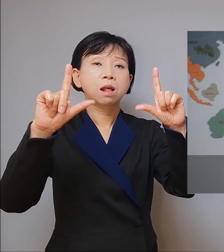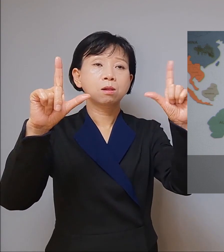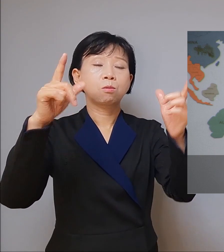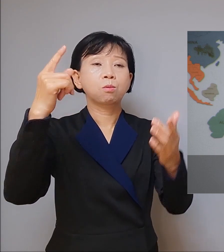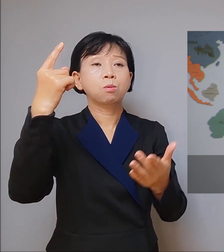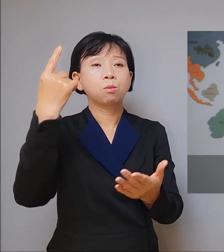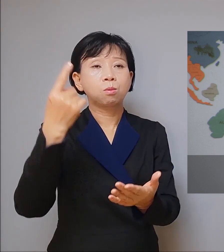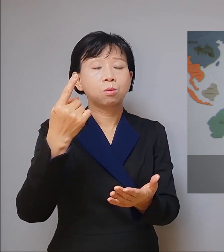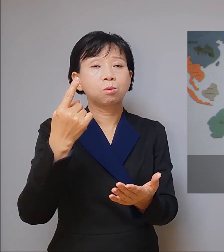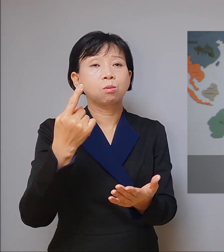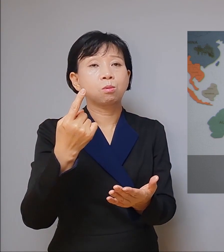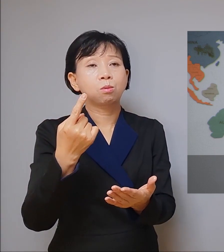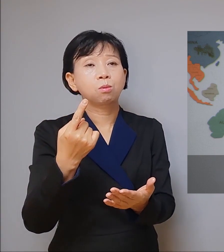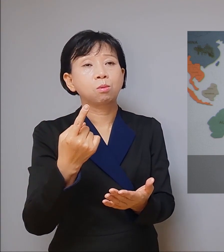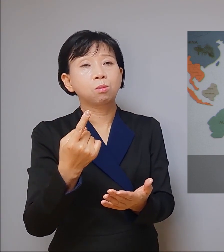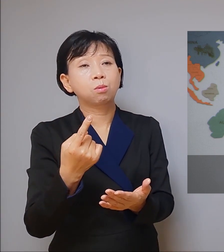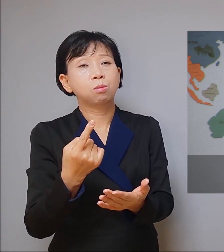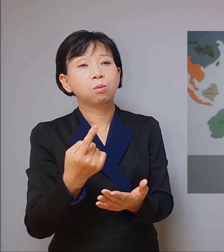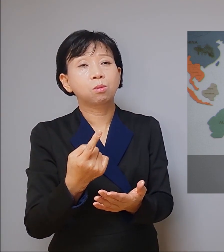새날